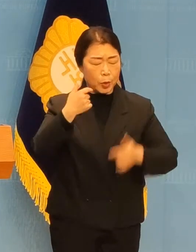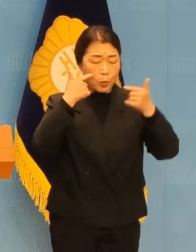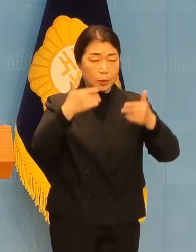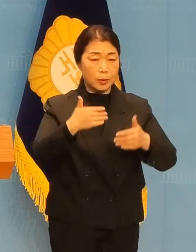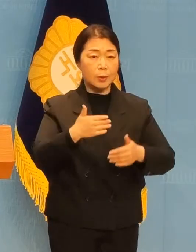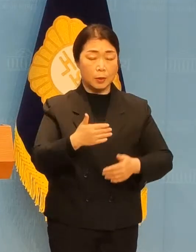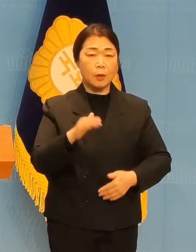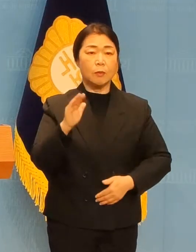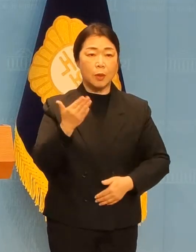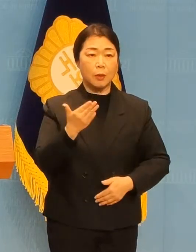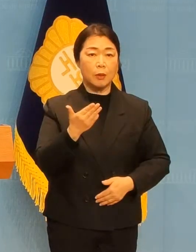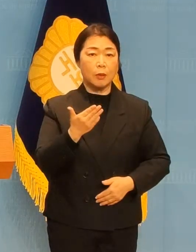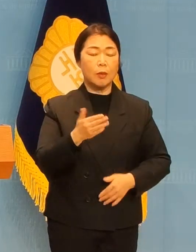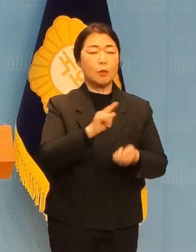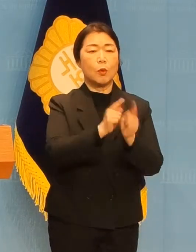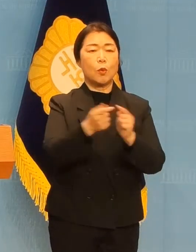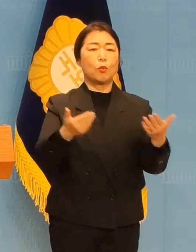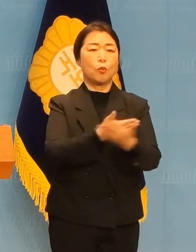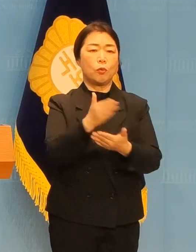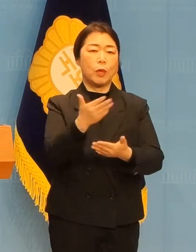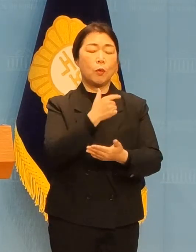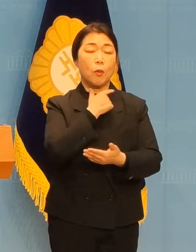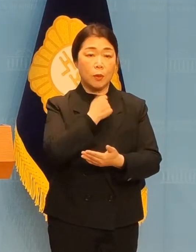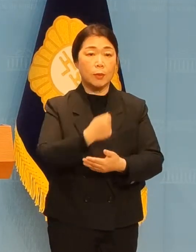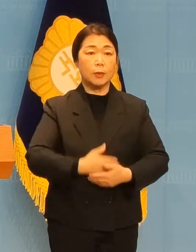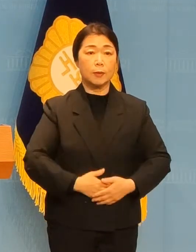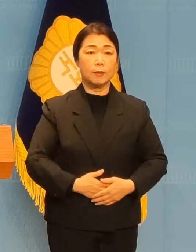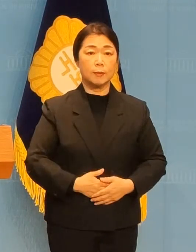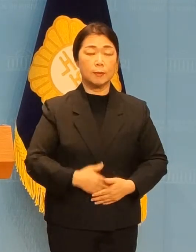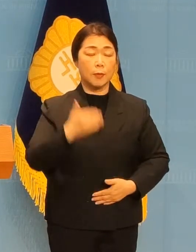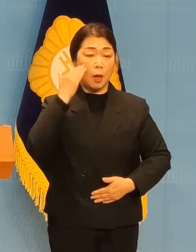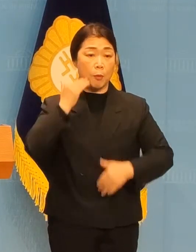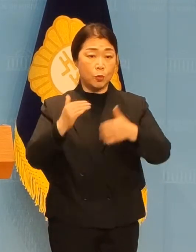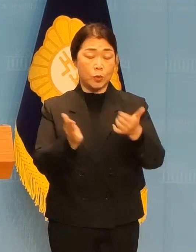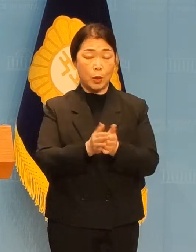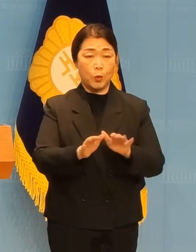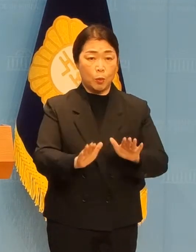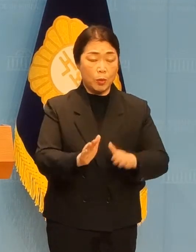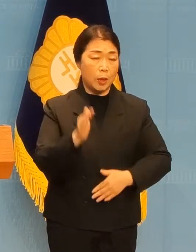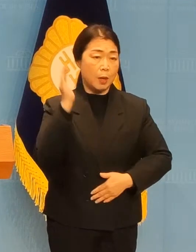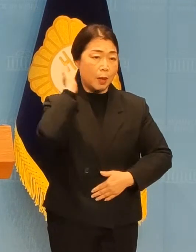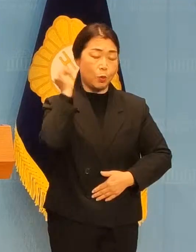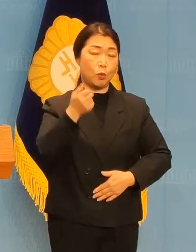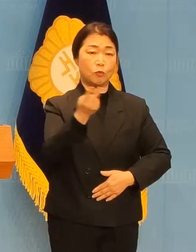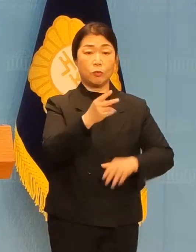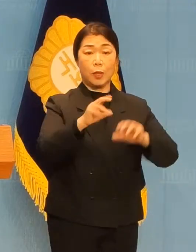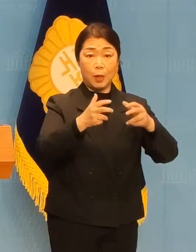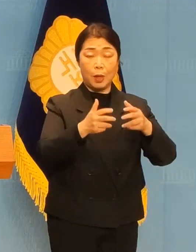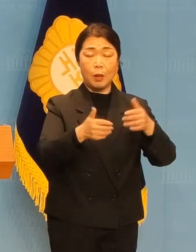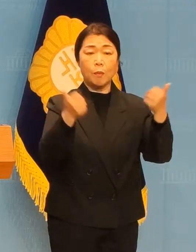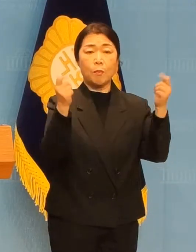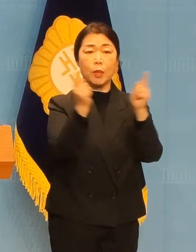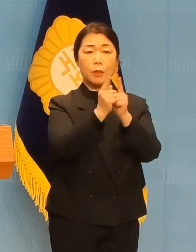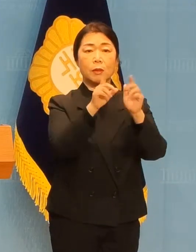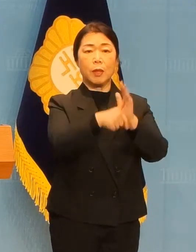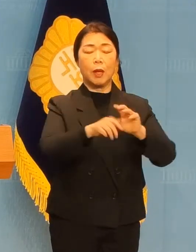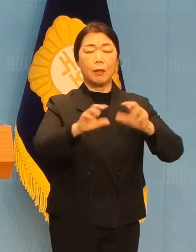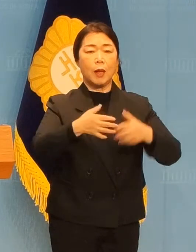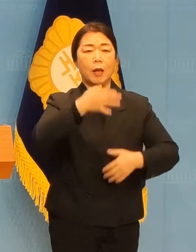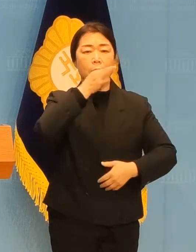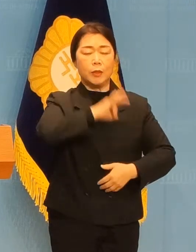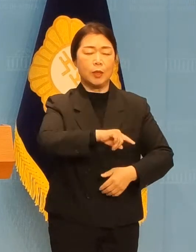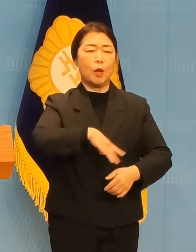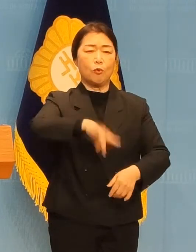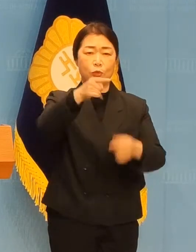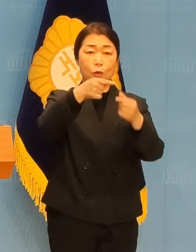장으로 이어지길 기대합니다. 더불어민주당은 이번 정상회담이 국익과 국민을 최우선에 둔